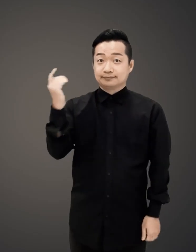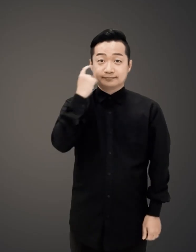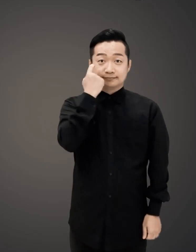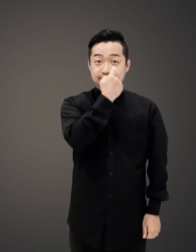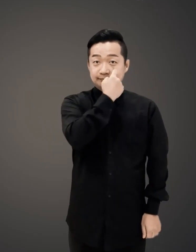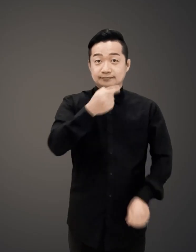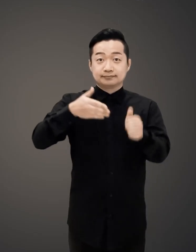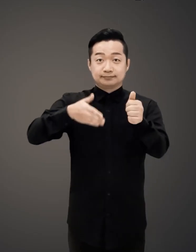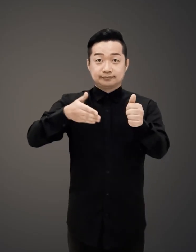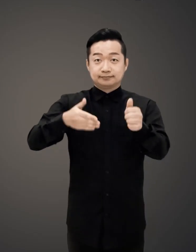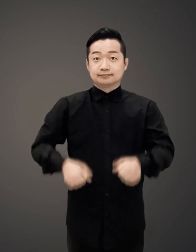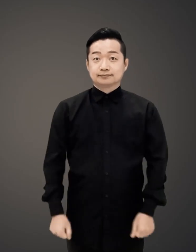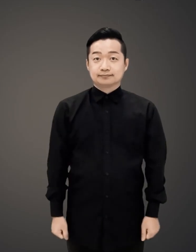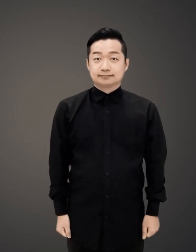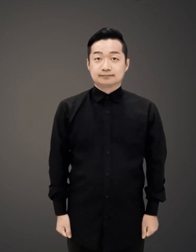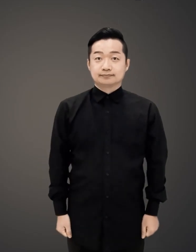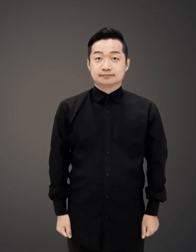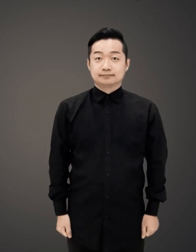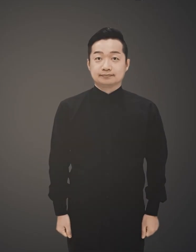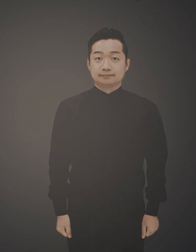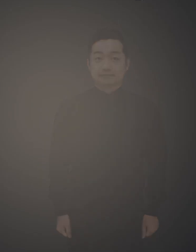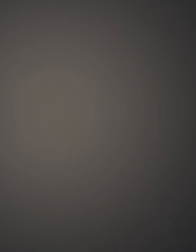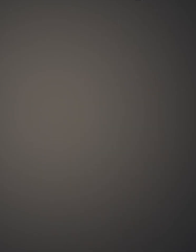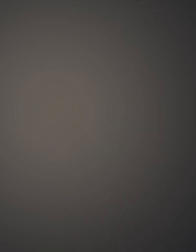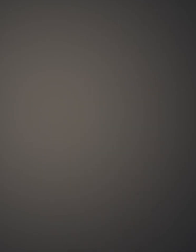한라경. 출판사 소원나무.